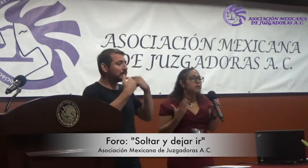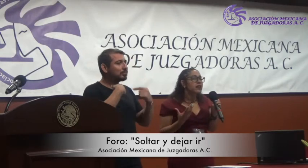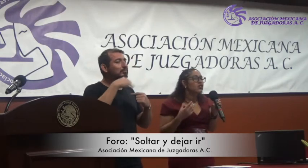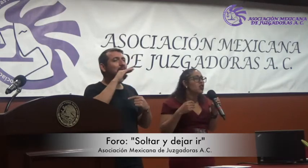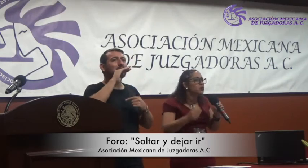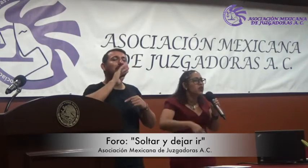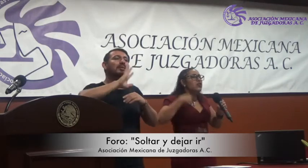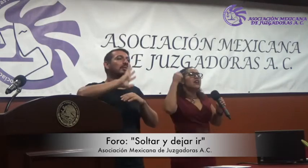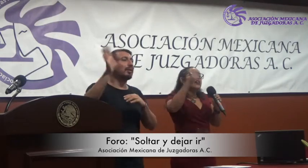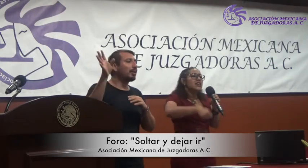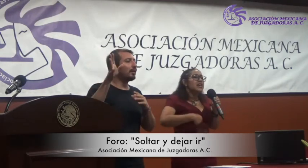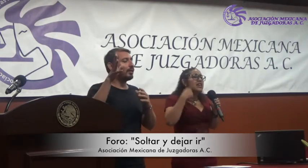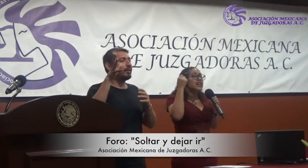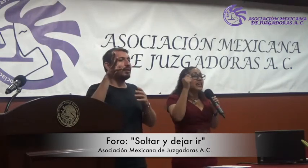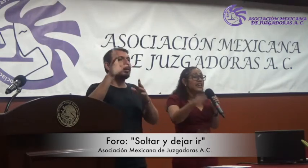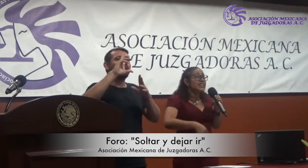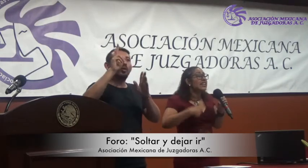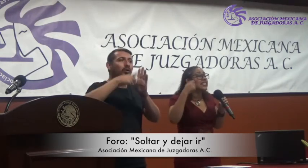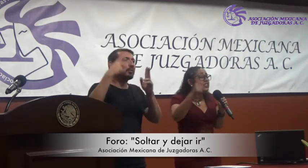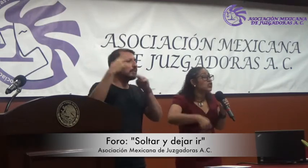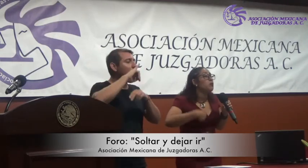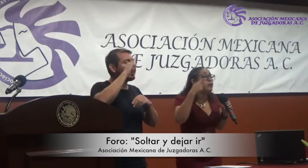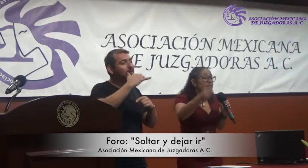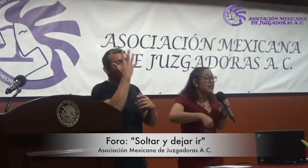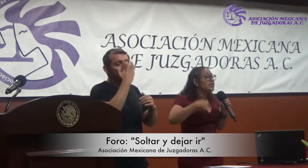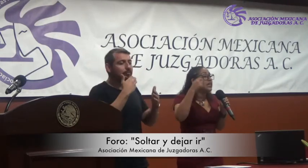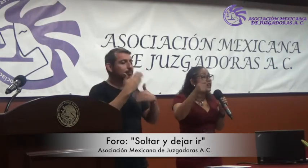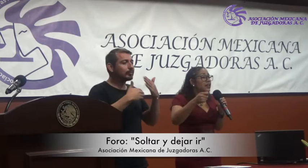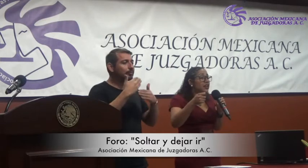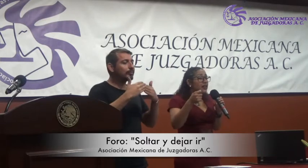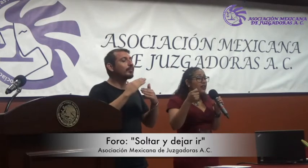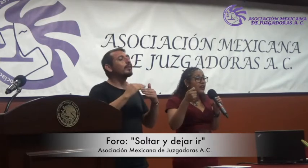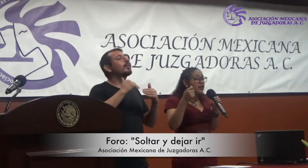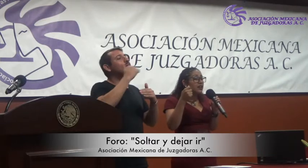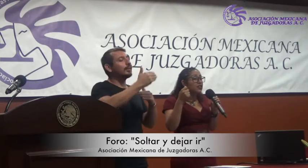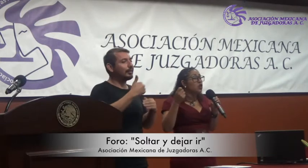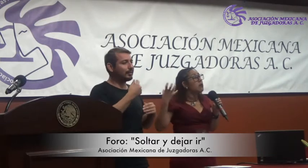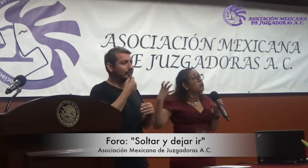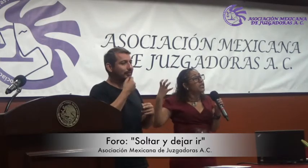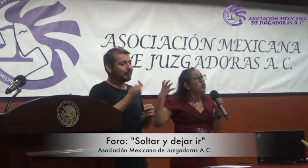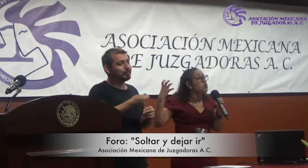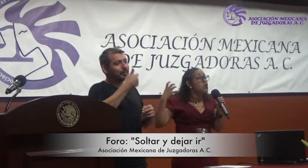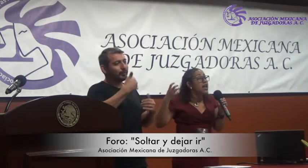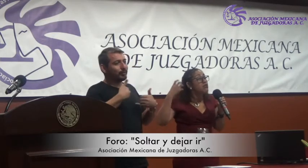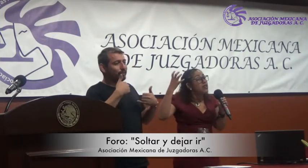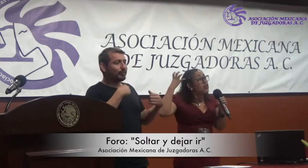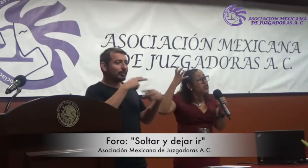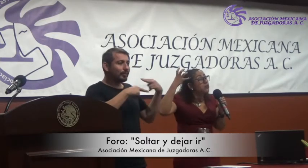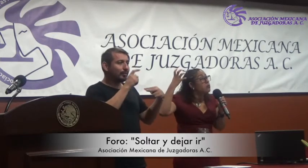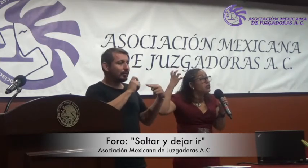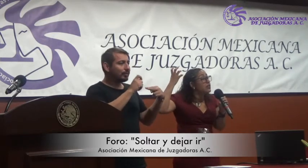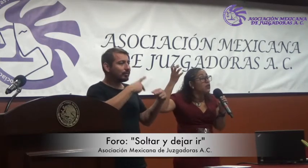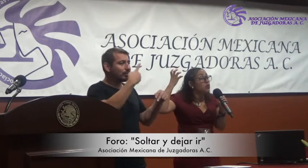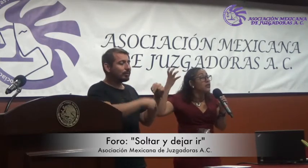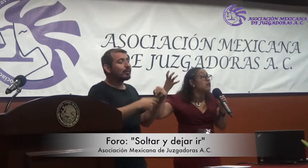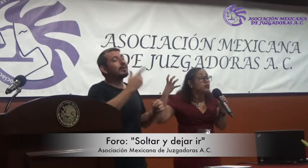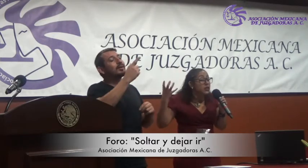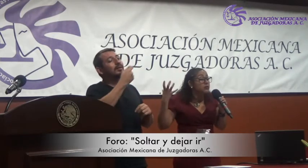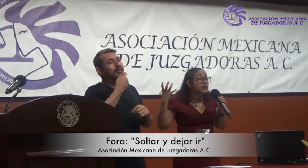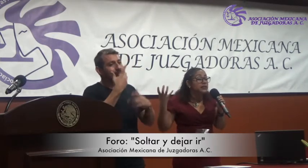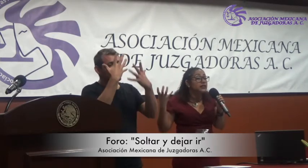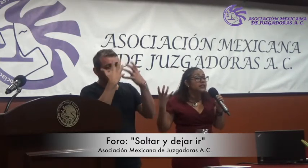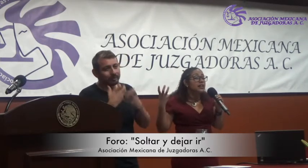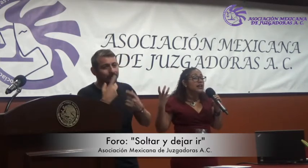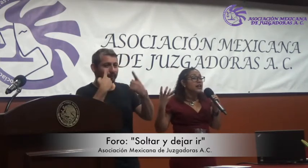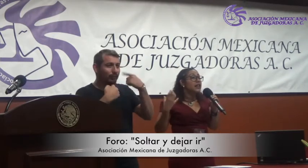mi primer novio. Y en realidad son pérdidas que no vamos acumulando y que no nos vamos dando cuenta